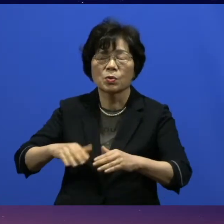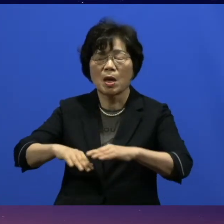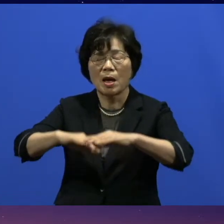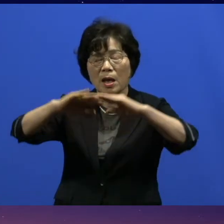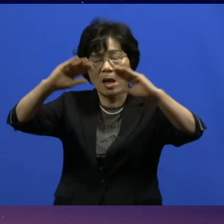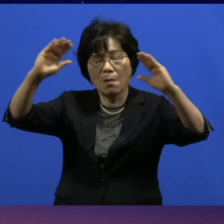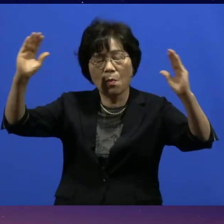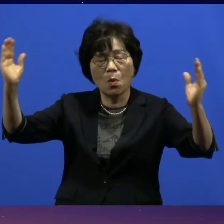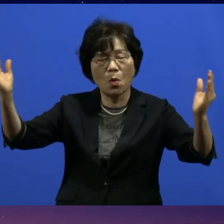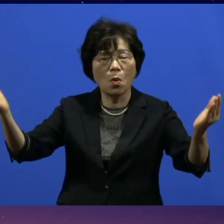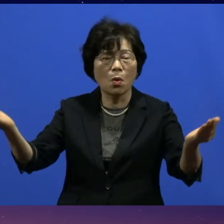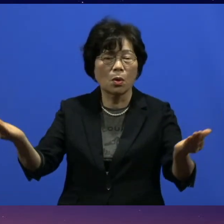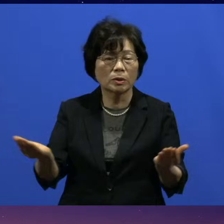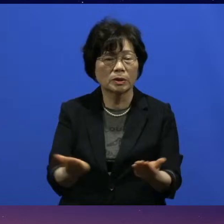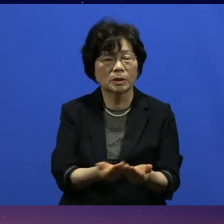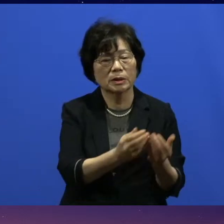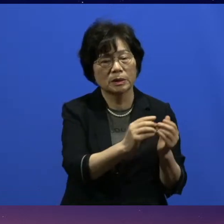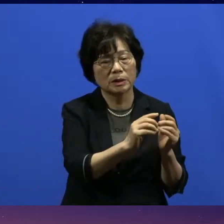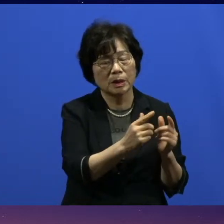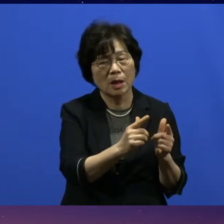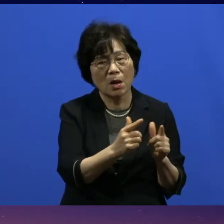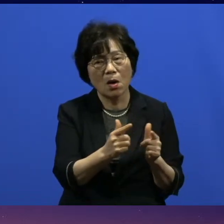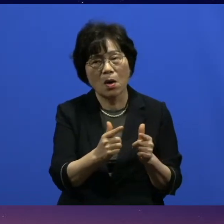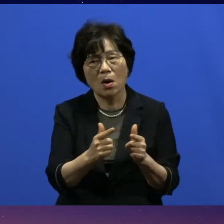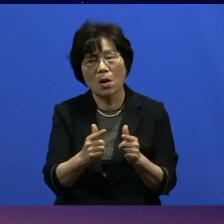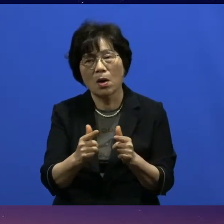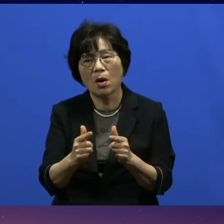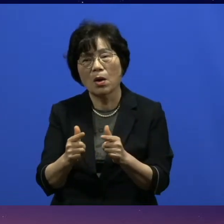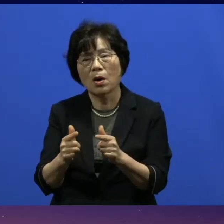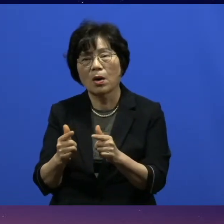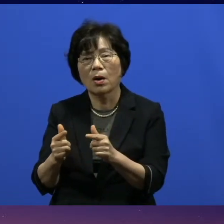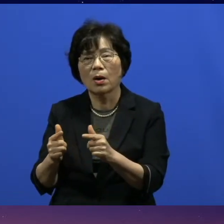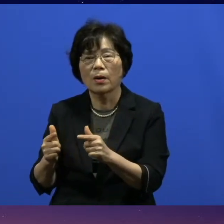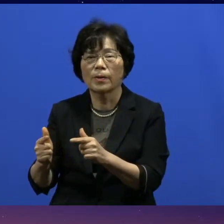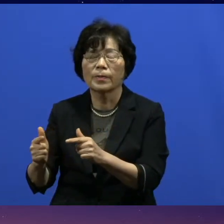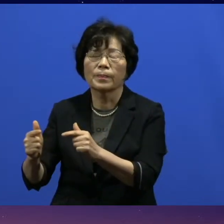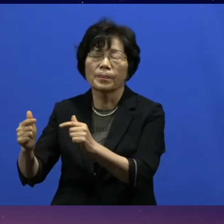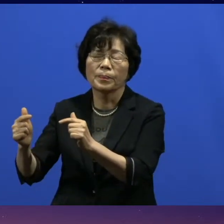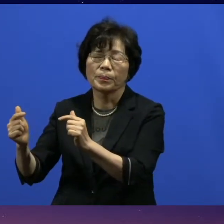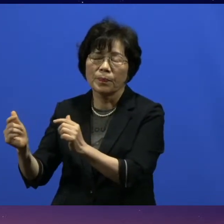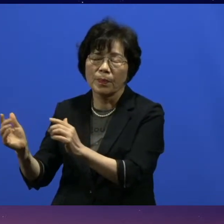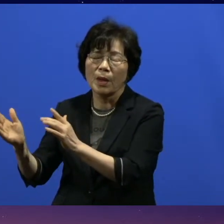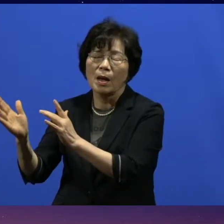주 나의 모든 것,